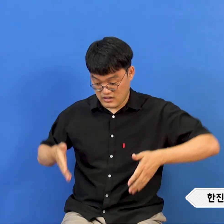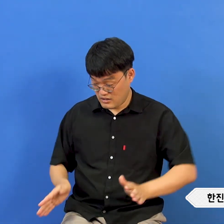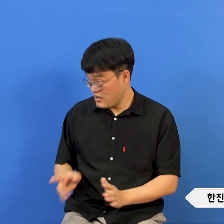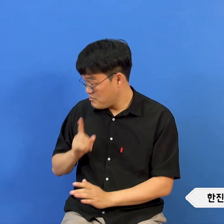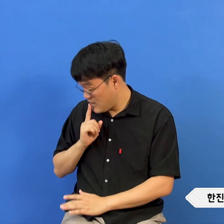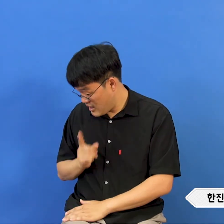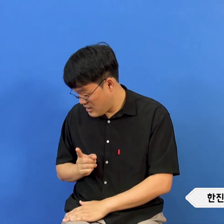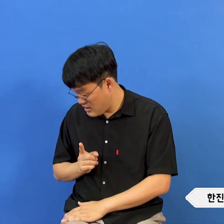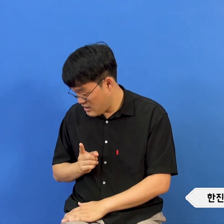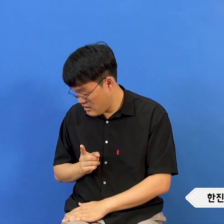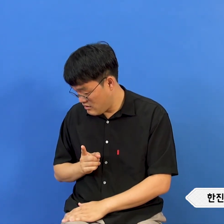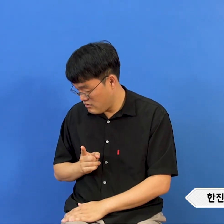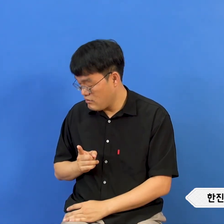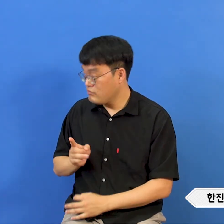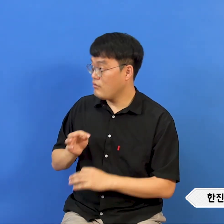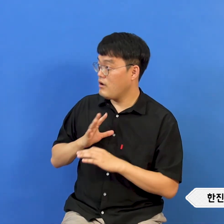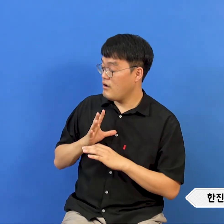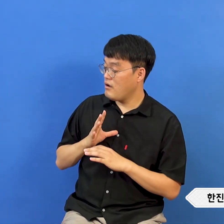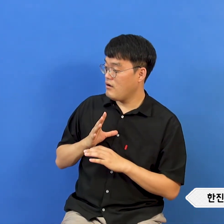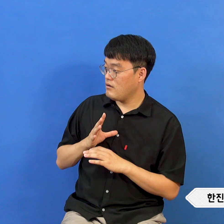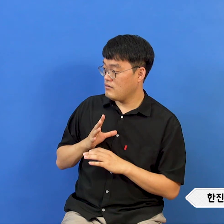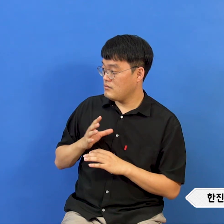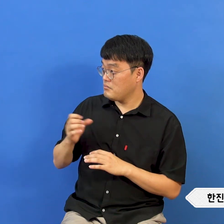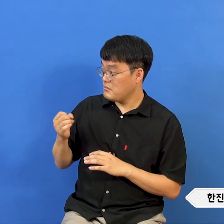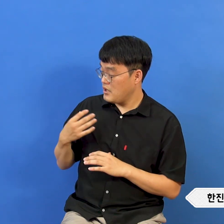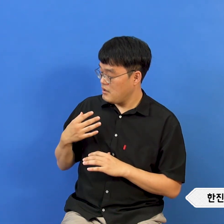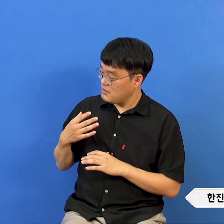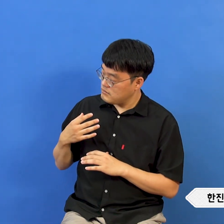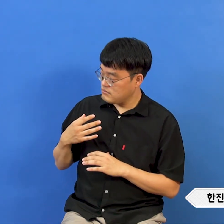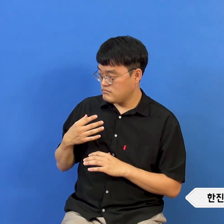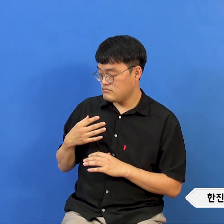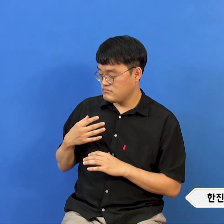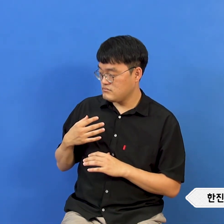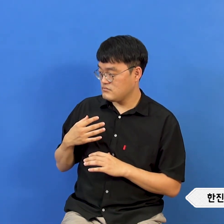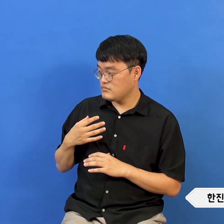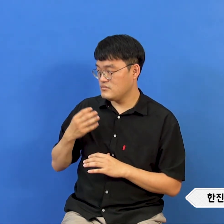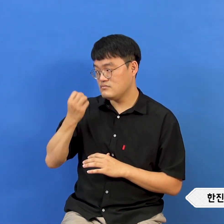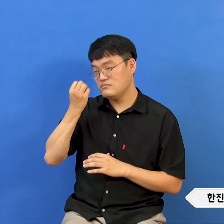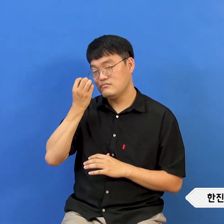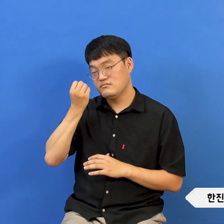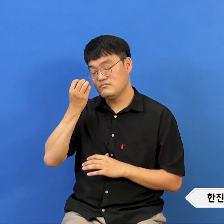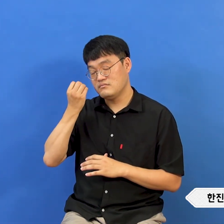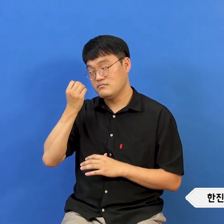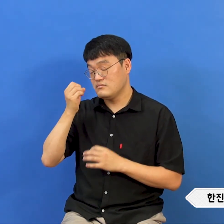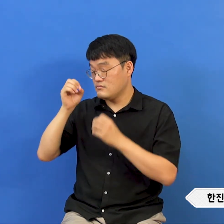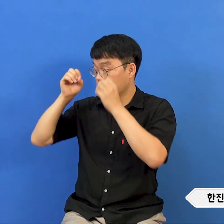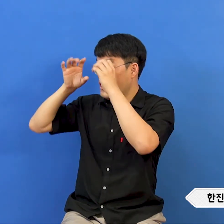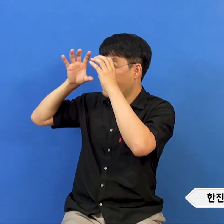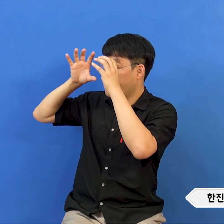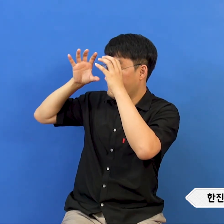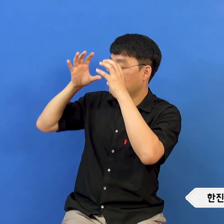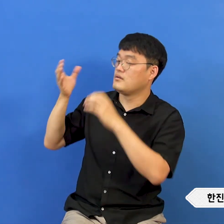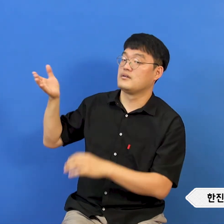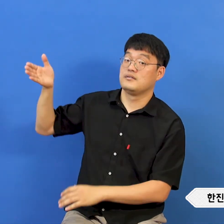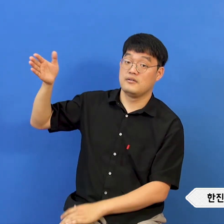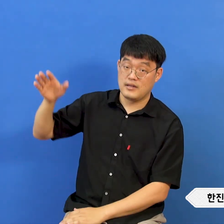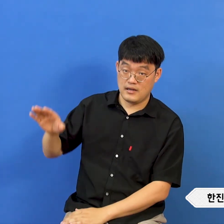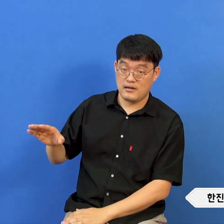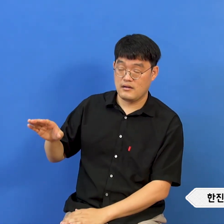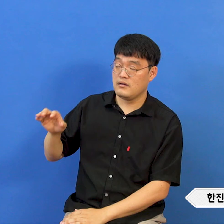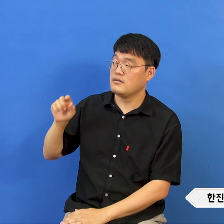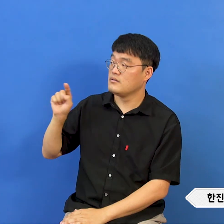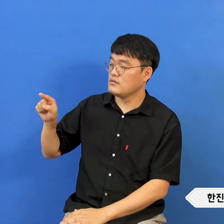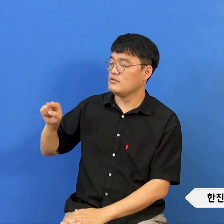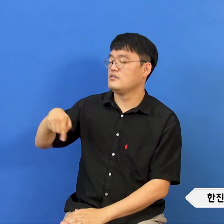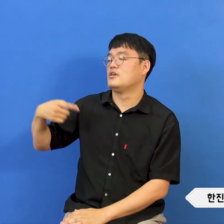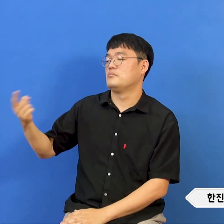생긴다고요? 그렇게 지금 말씀하십니까? 워낙 이상해서 눈은 동그랗게 떴을 것입니다. 그런데 그